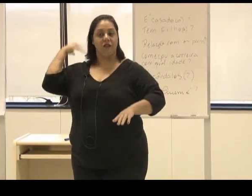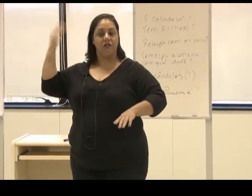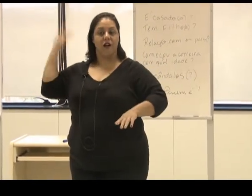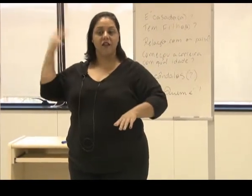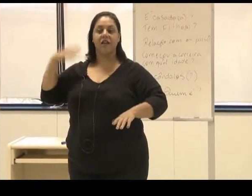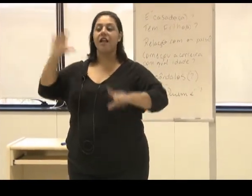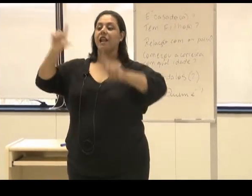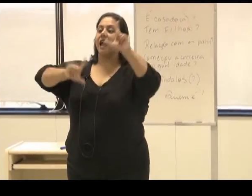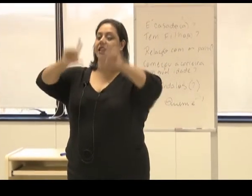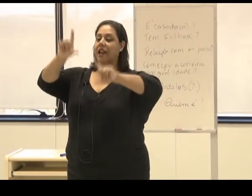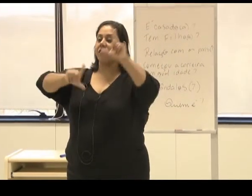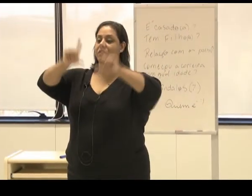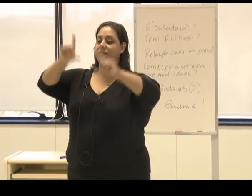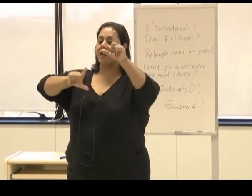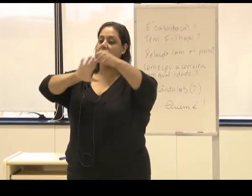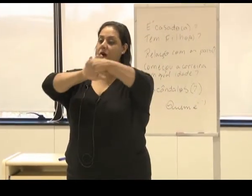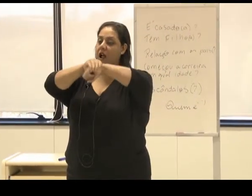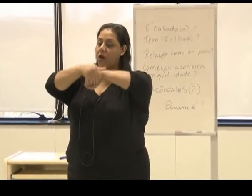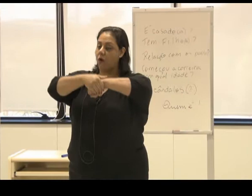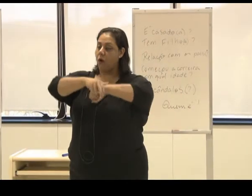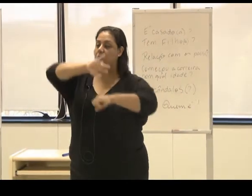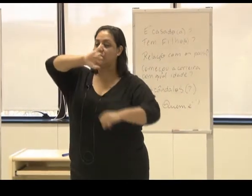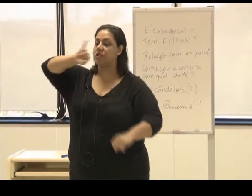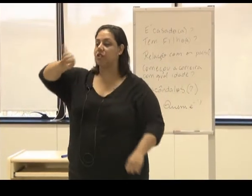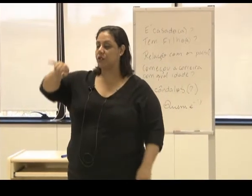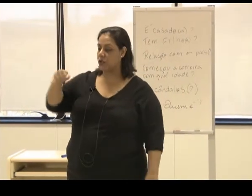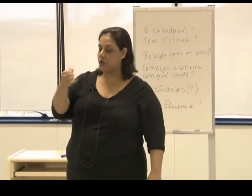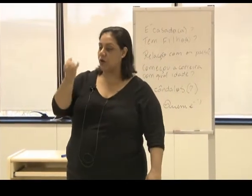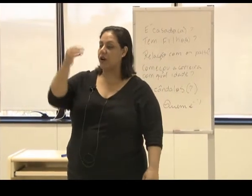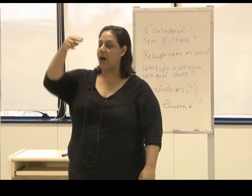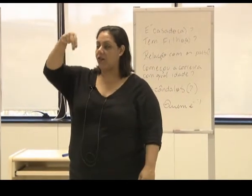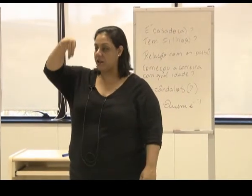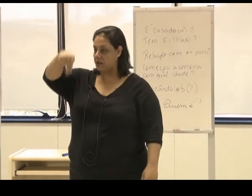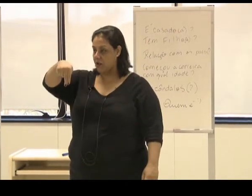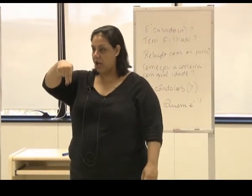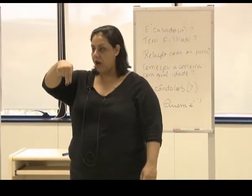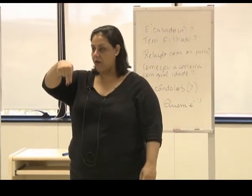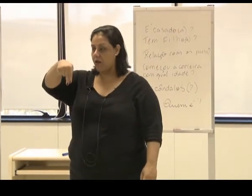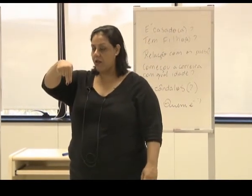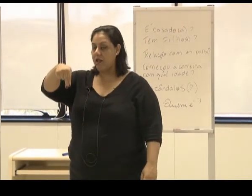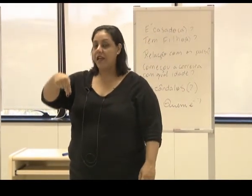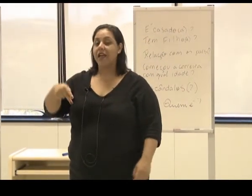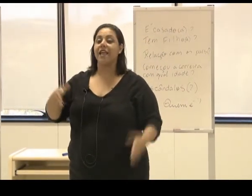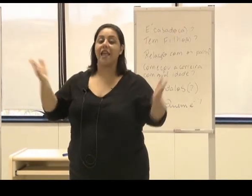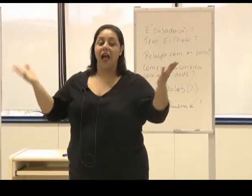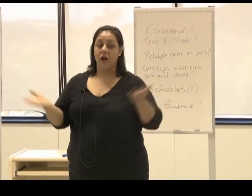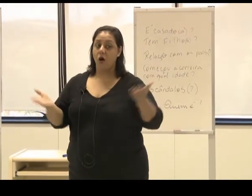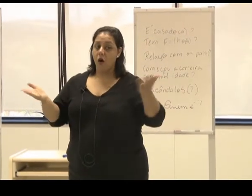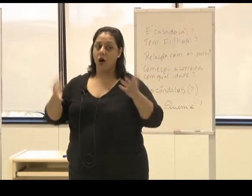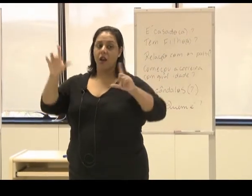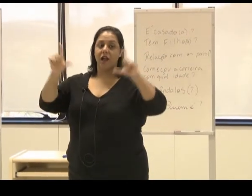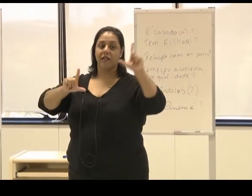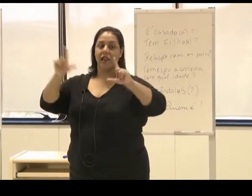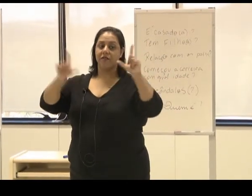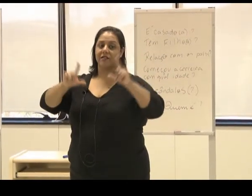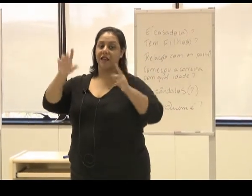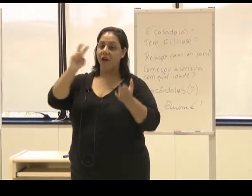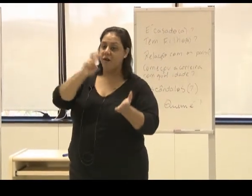trabalhava na televisão à noite, Jornal Nacional, e agora na televisão